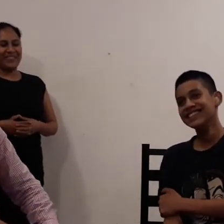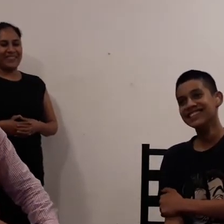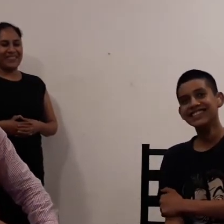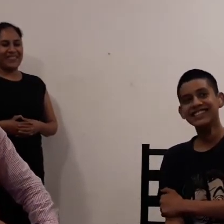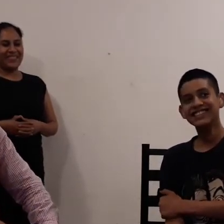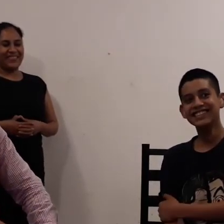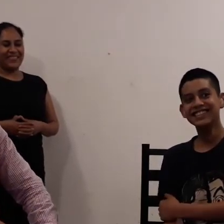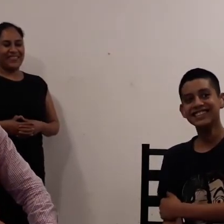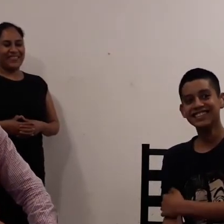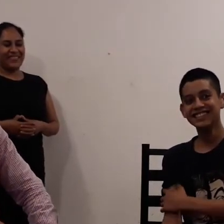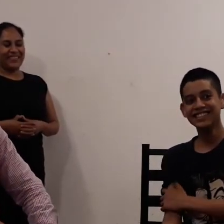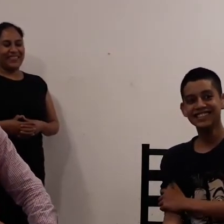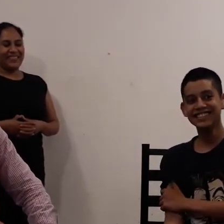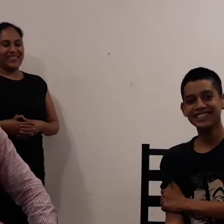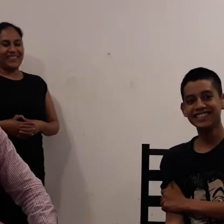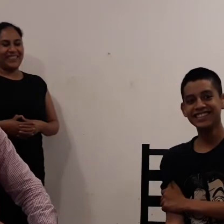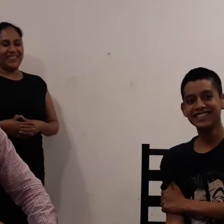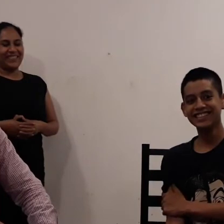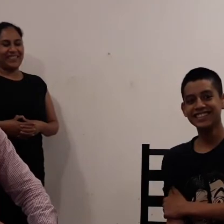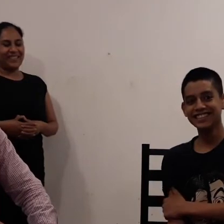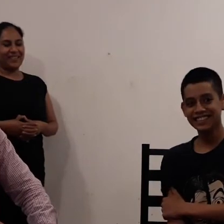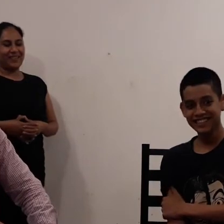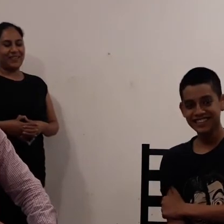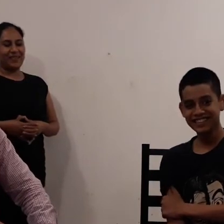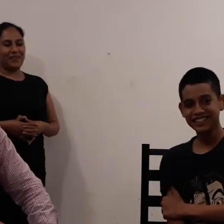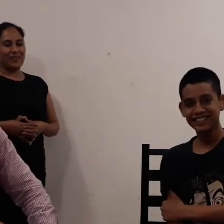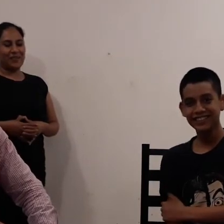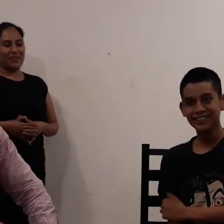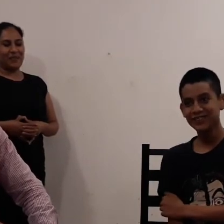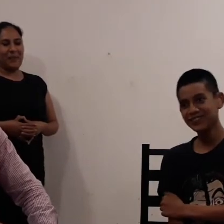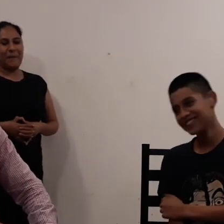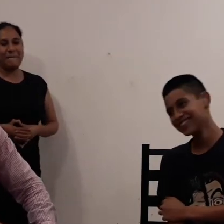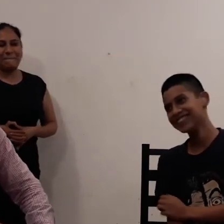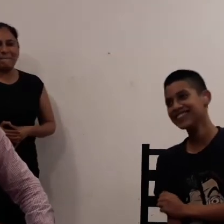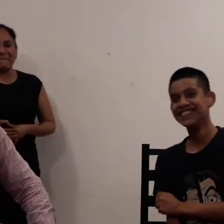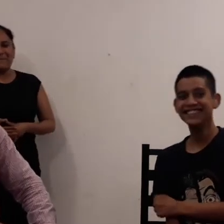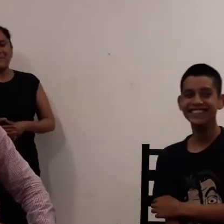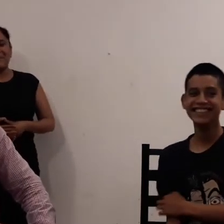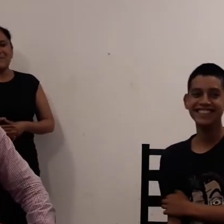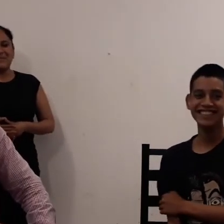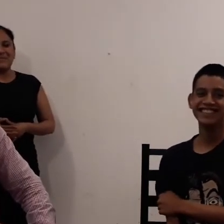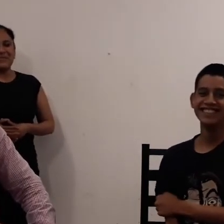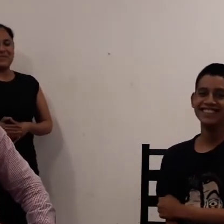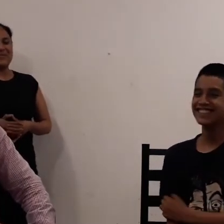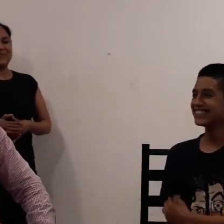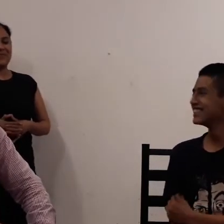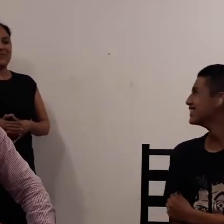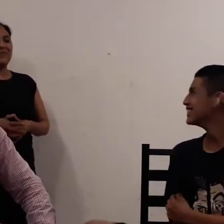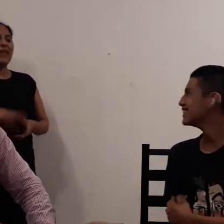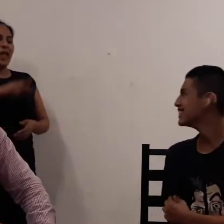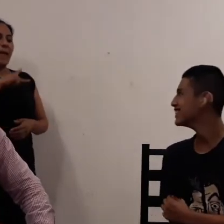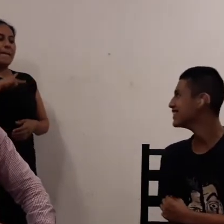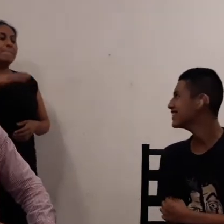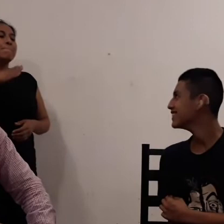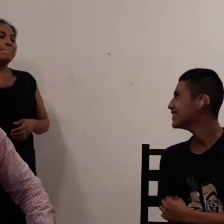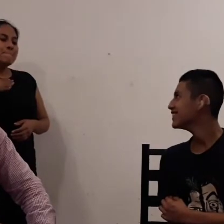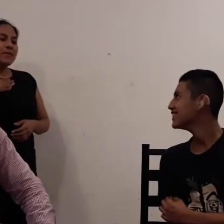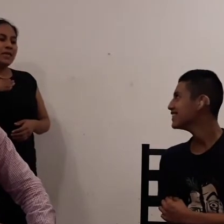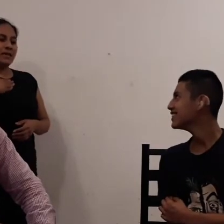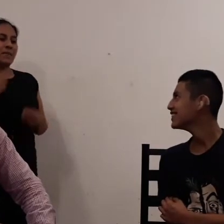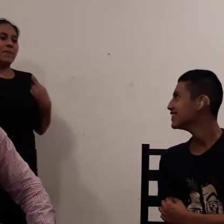Bueno, Harold no quiere decirnos la verdad sobre su maestro. No, creo que sí es un buen maestro,